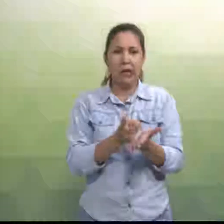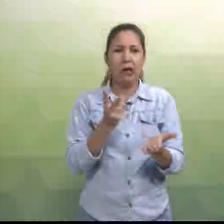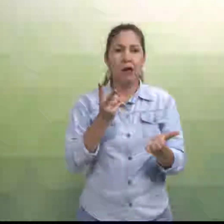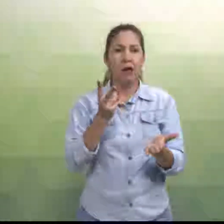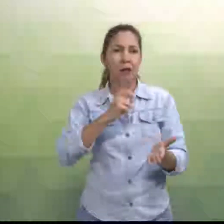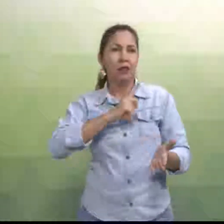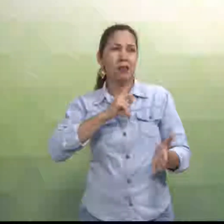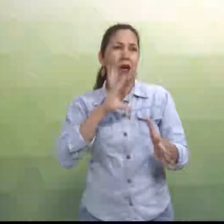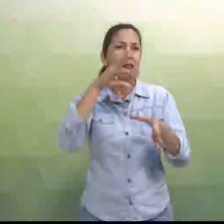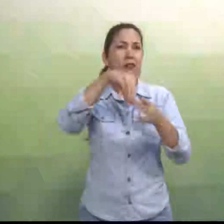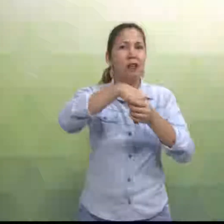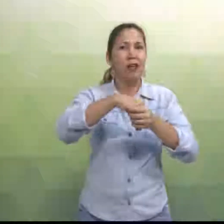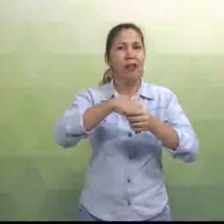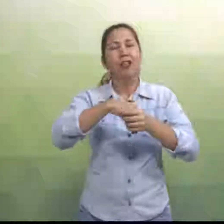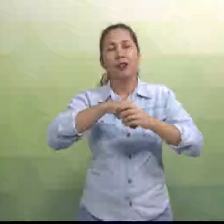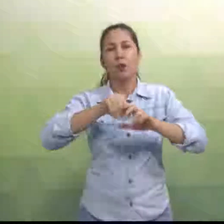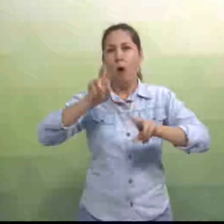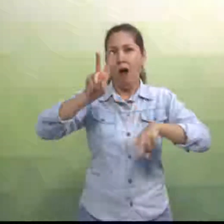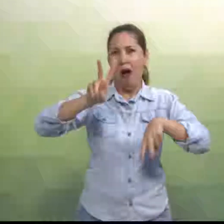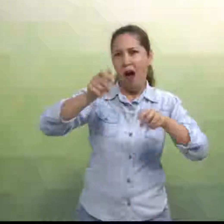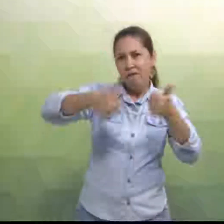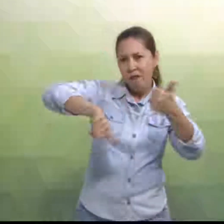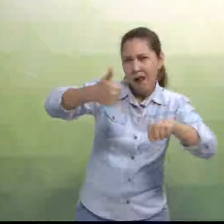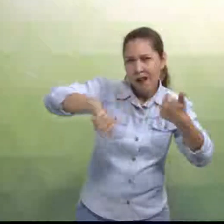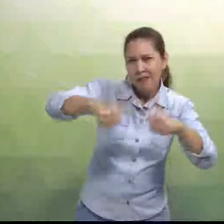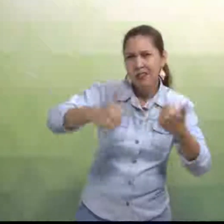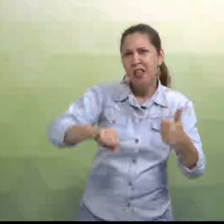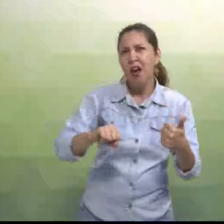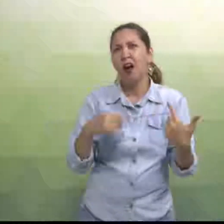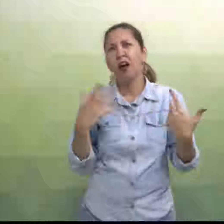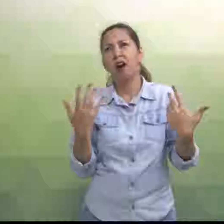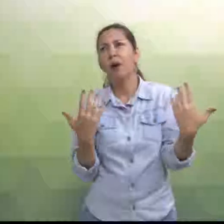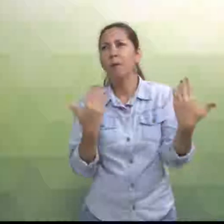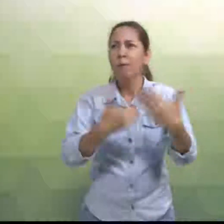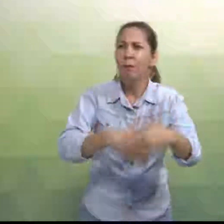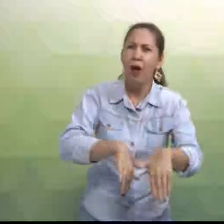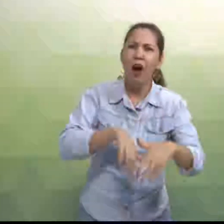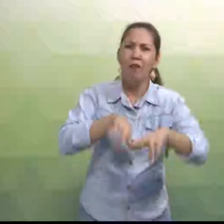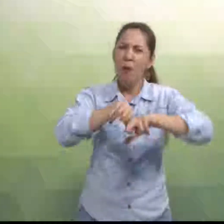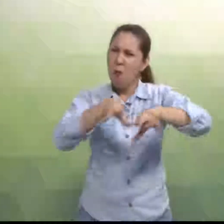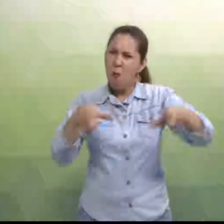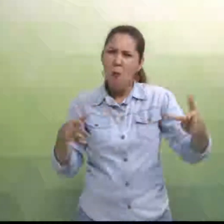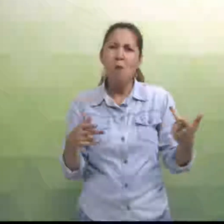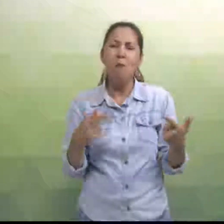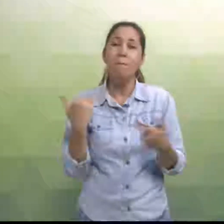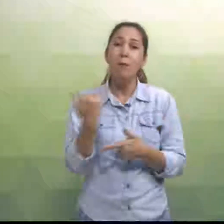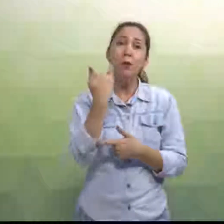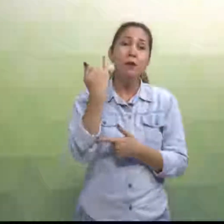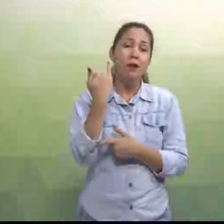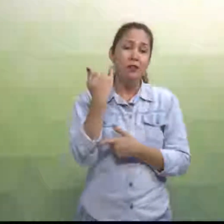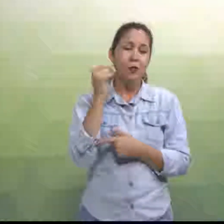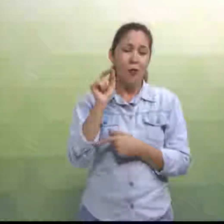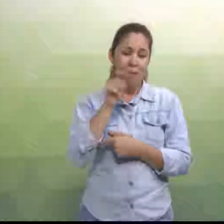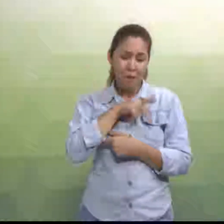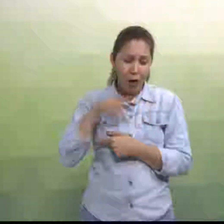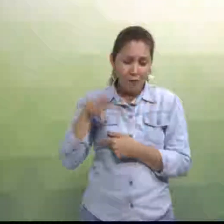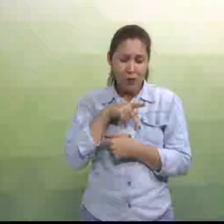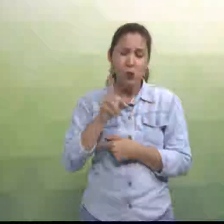É necessário também que haja avaliação, quer seja por meio de provas, dentre outros.